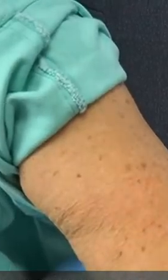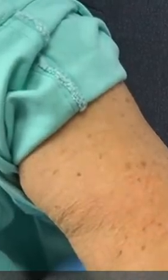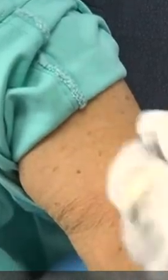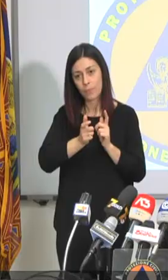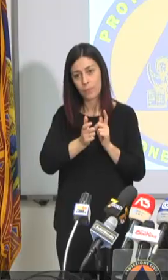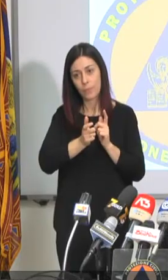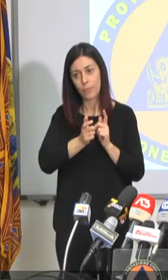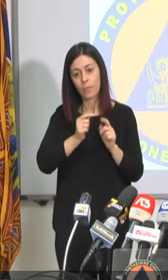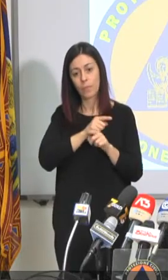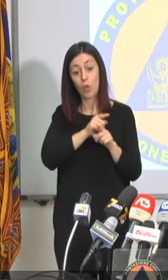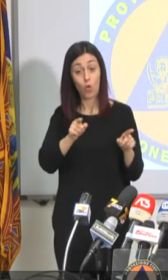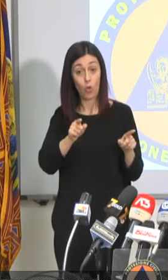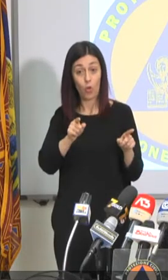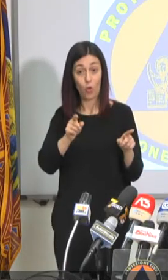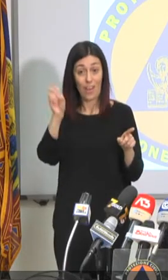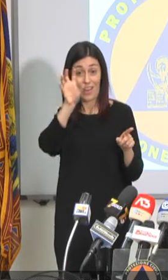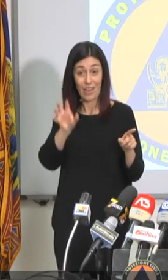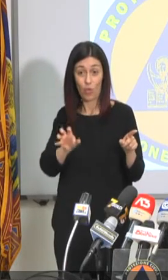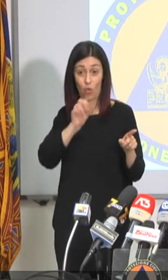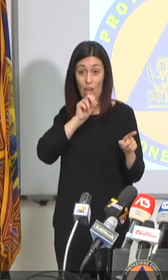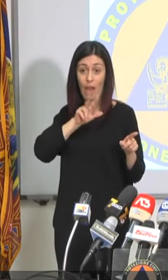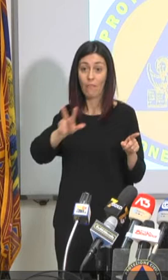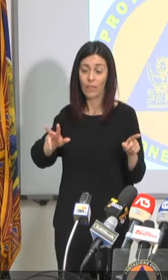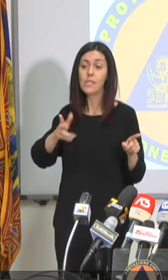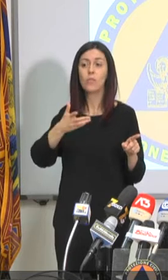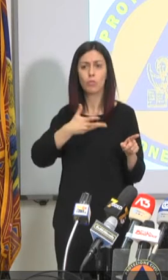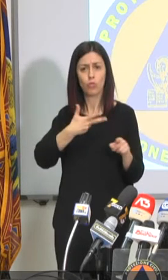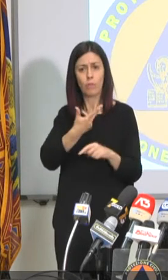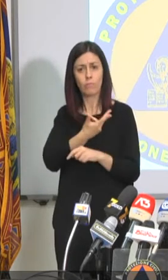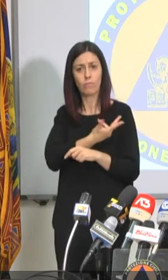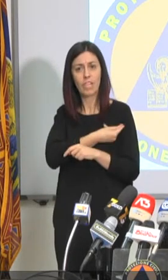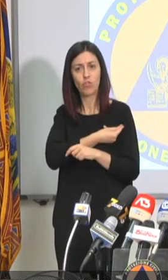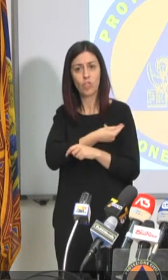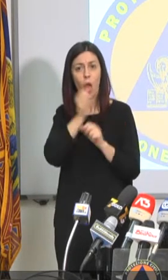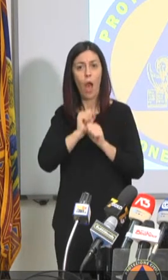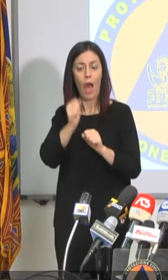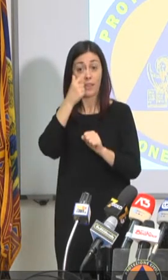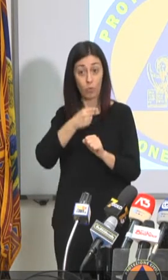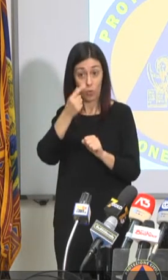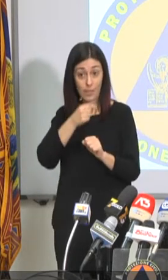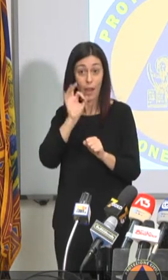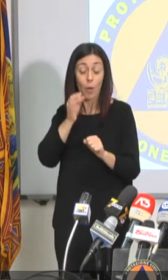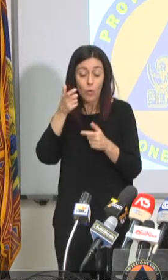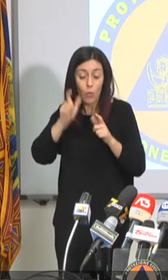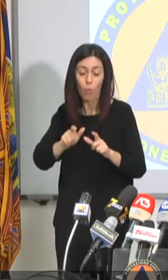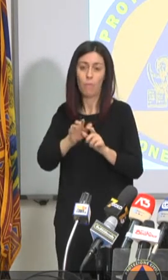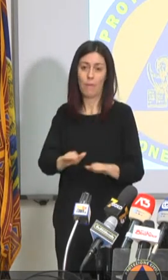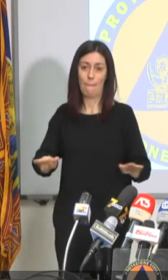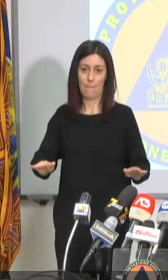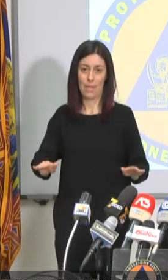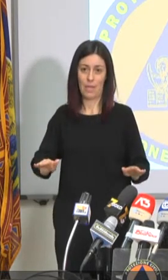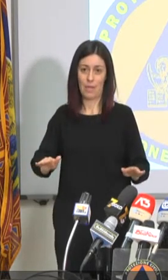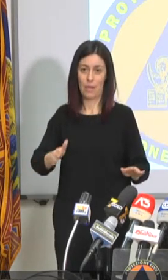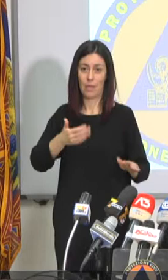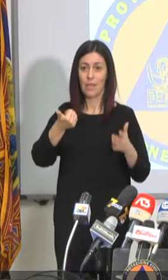salute ha detto a tutte le regioni di avere a disposizione del vaccino antinfluenzale proprio per l'utilizzo l'età pediatrica dai 6 mesi